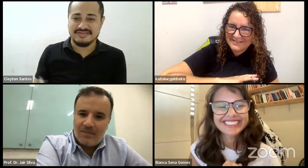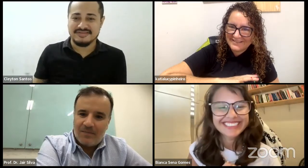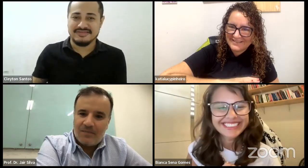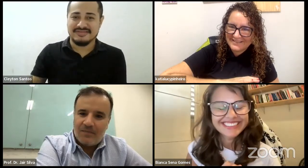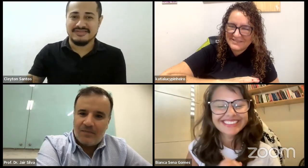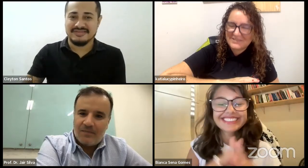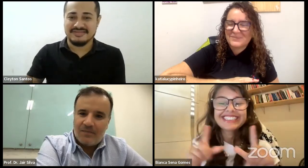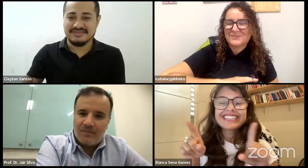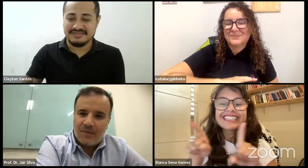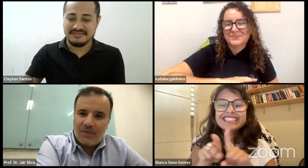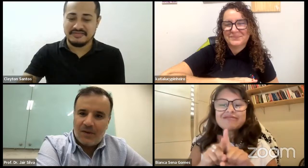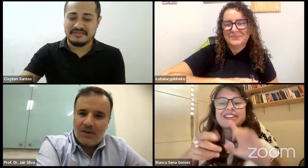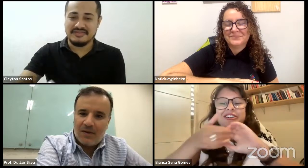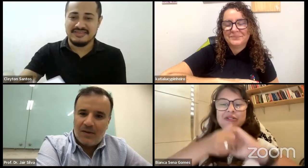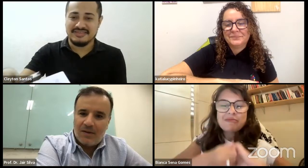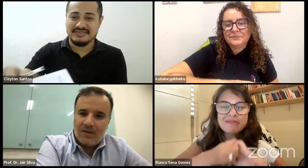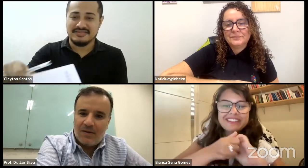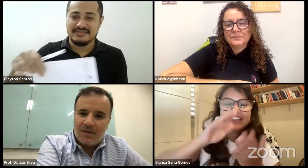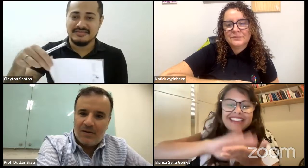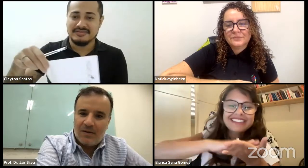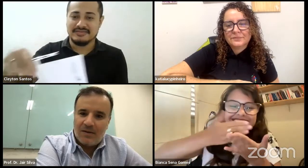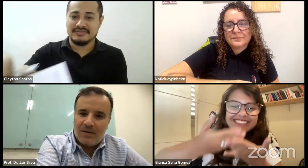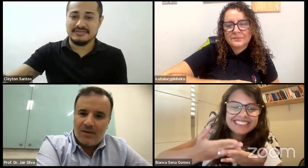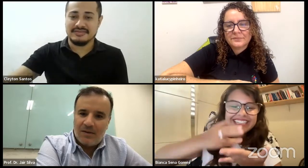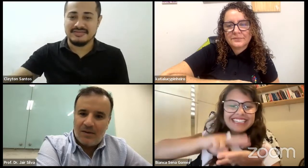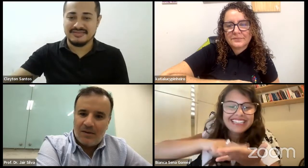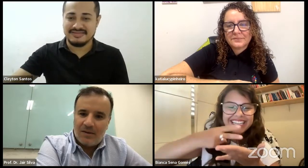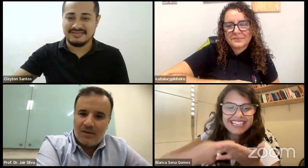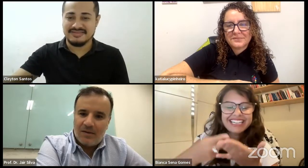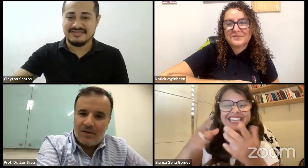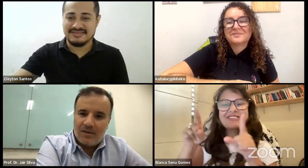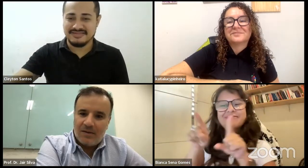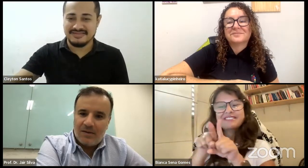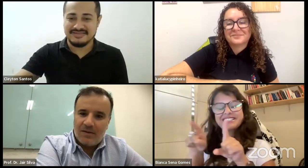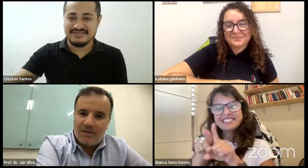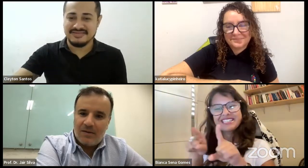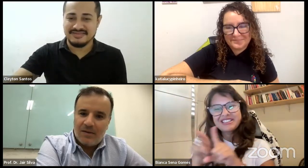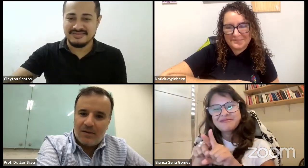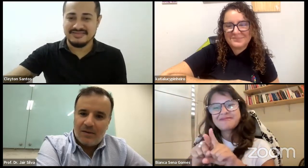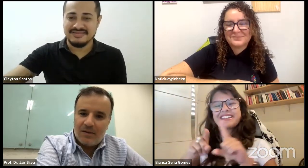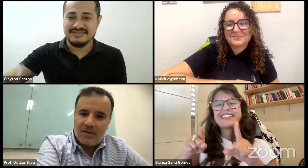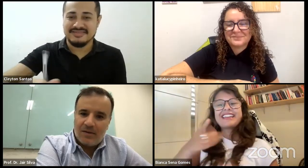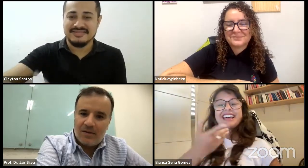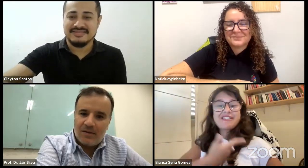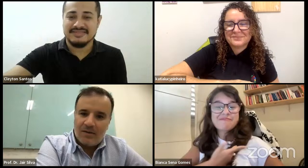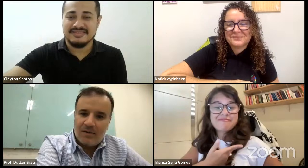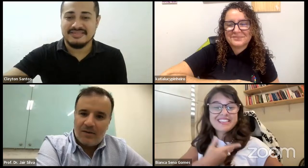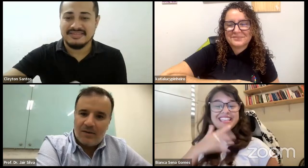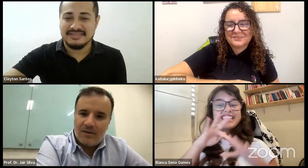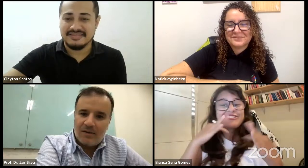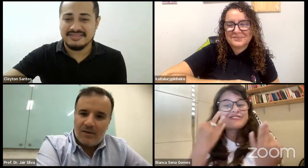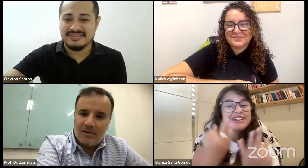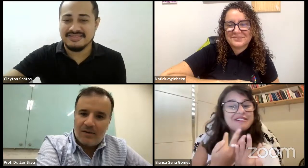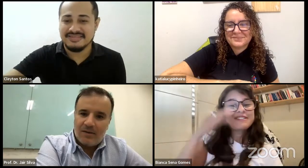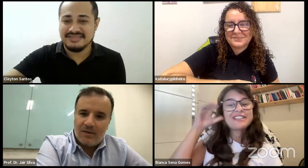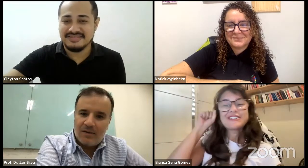feliz de conhecer hoje, né, de estar encontrando com vocês hoje. Também gostaria de cumprimentar os intérpretes,